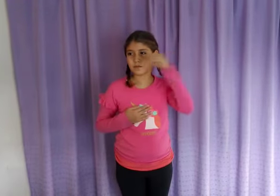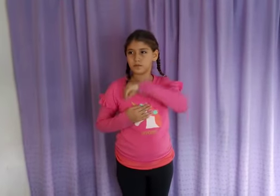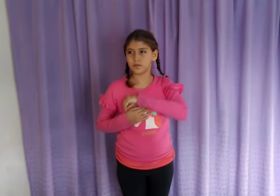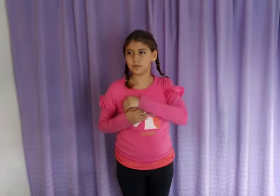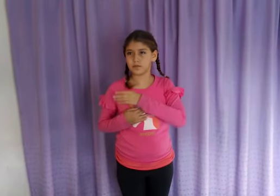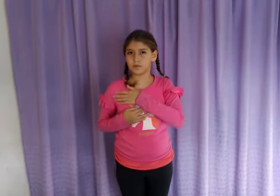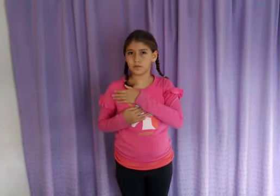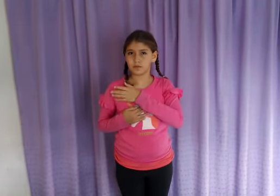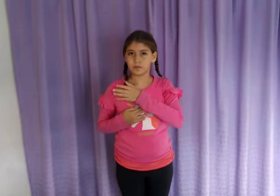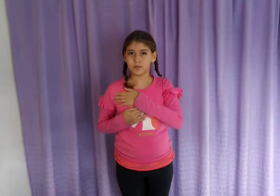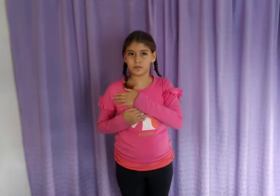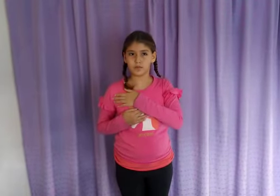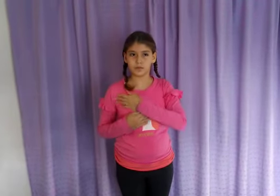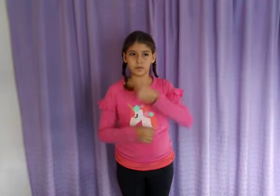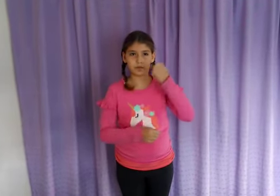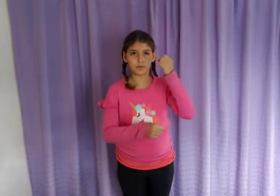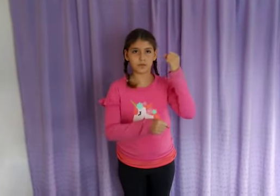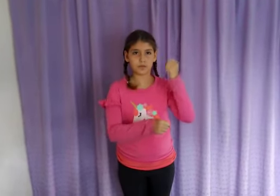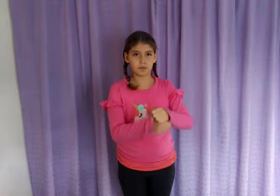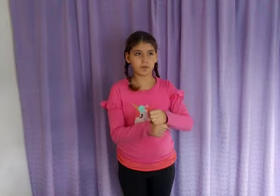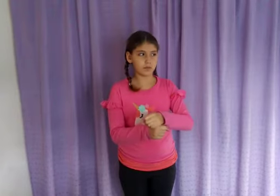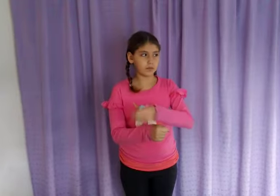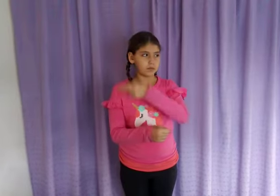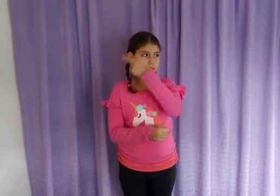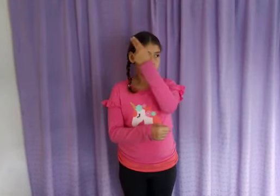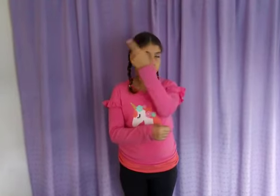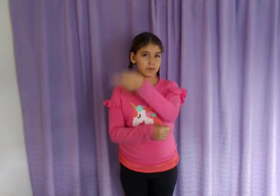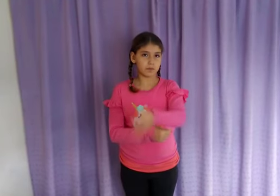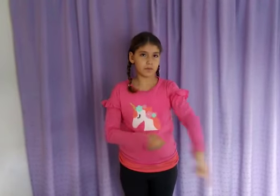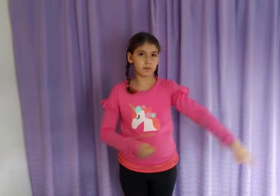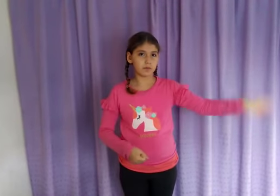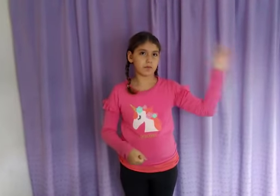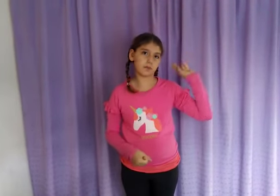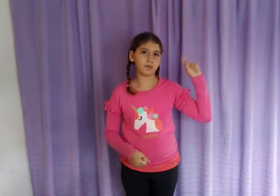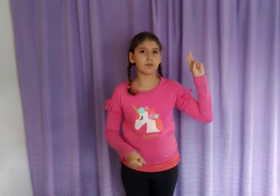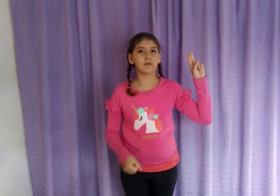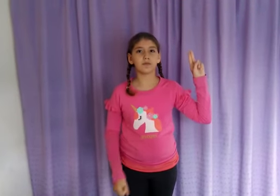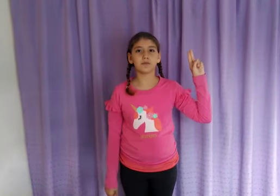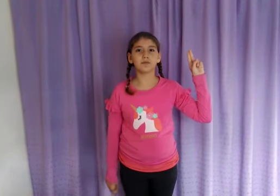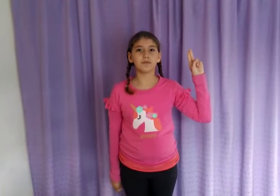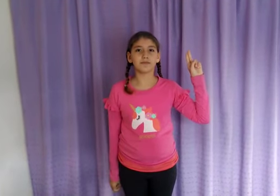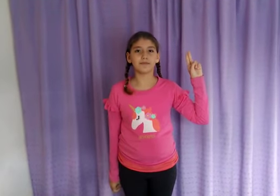Mientras malvite, mi vida es la